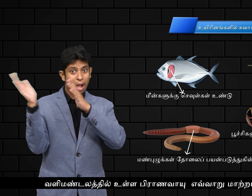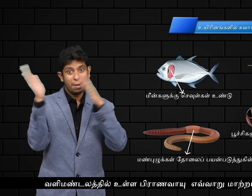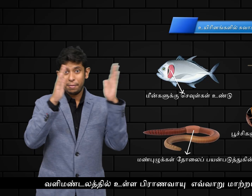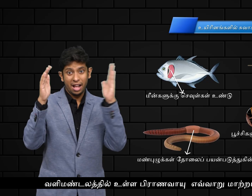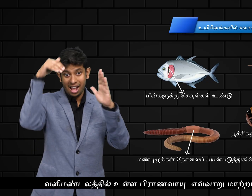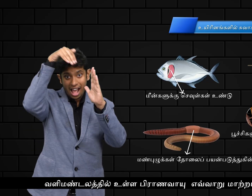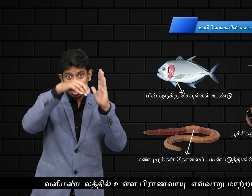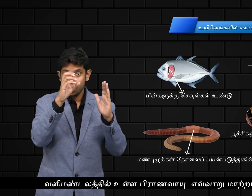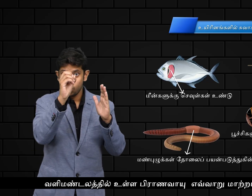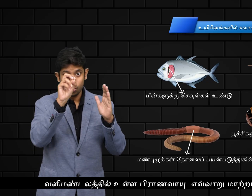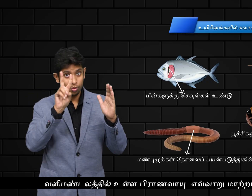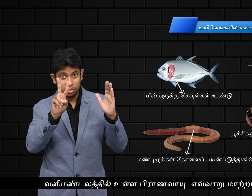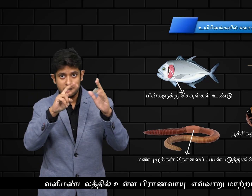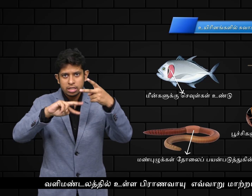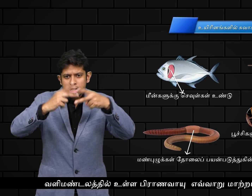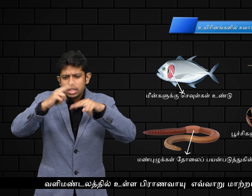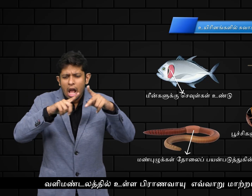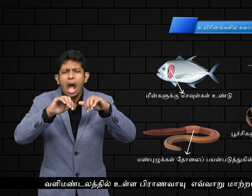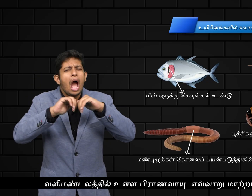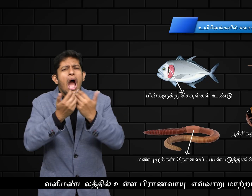வளிமண்டலத்தில் உள்ள பிராணவாயு எவ்வாறு மாற்றப்படுகிறது?